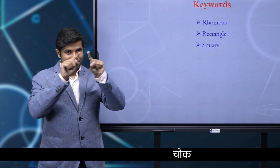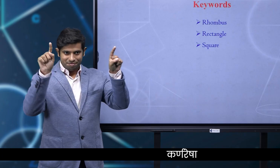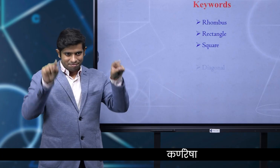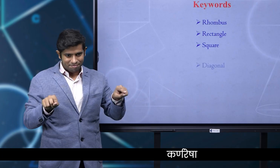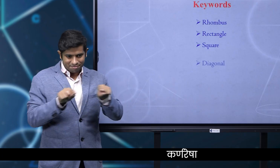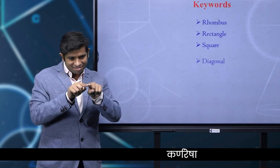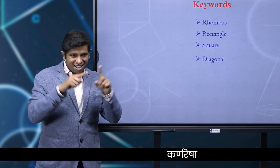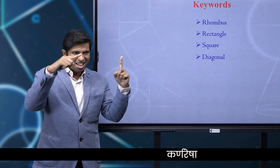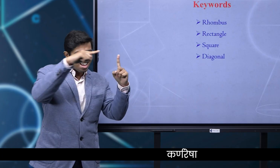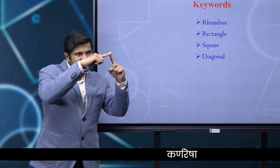कर्णरेषा,